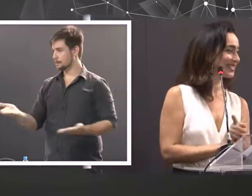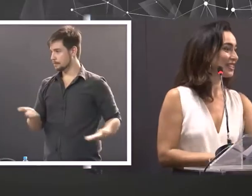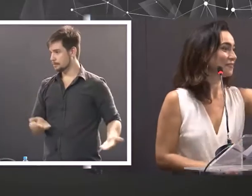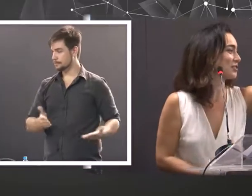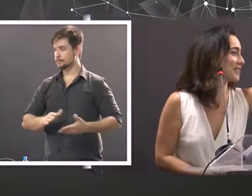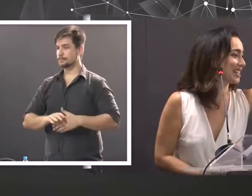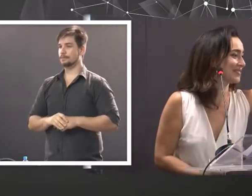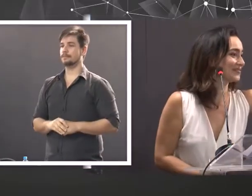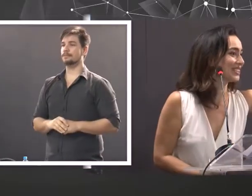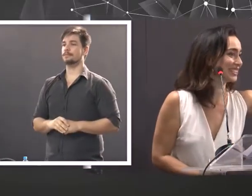Pode passar por ali.